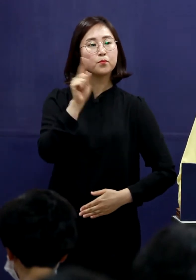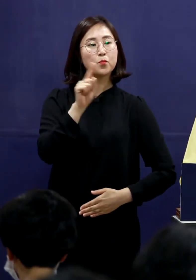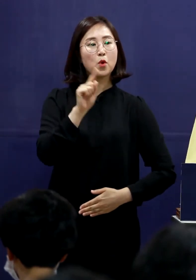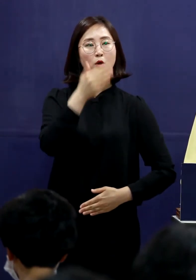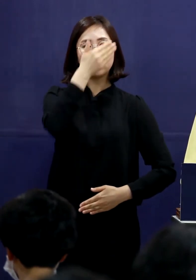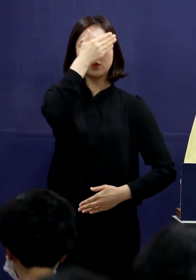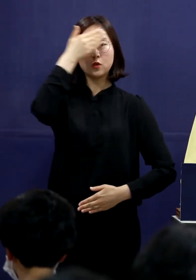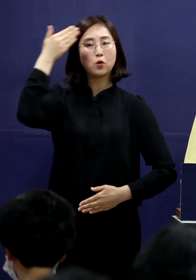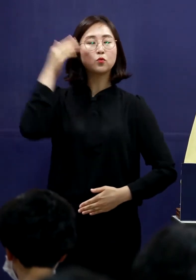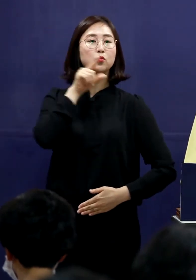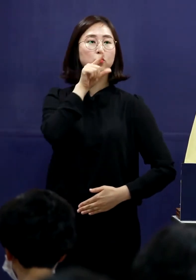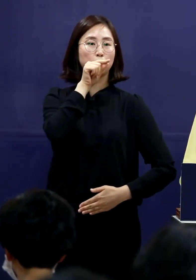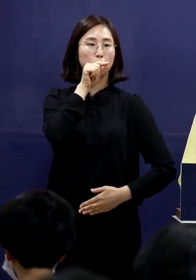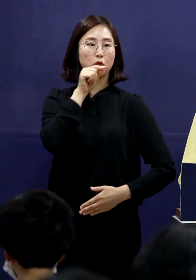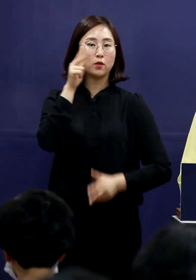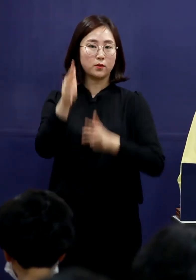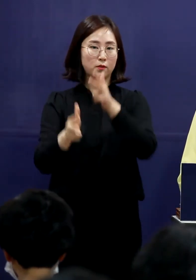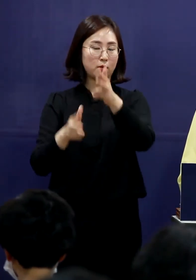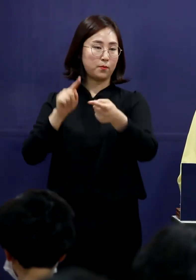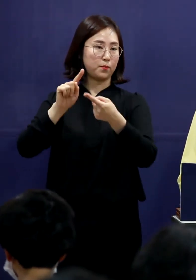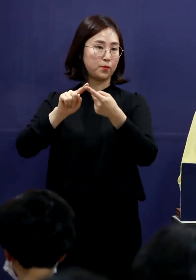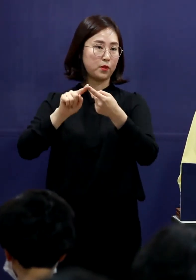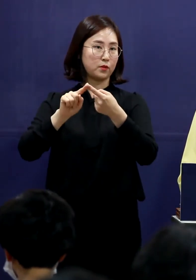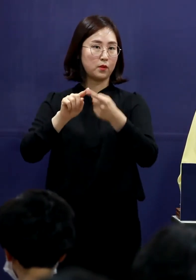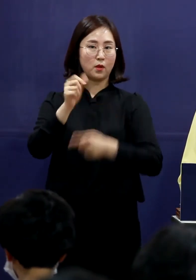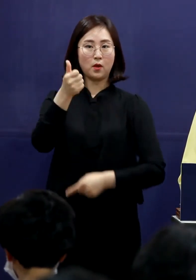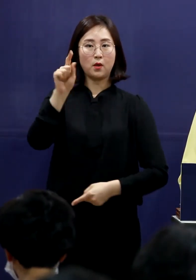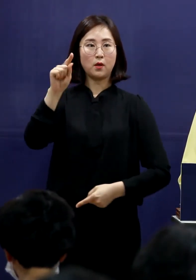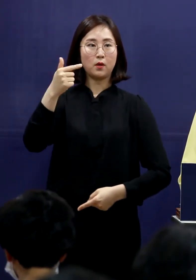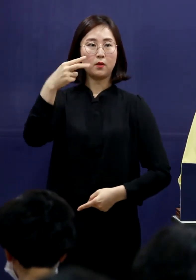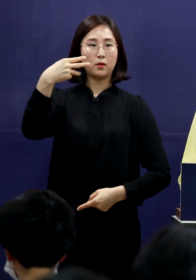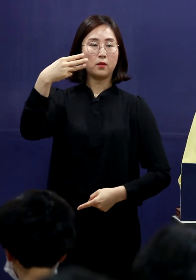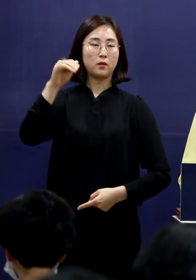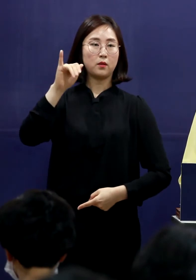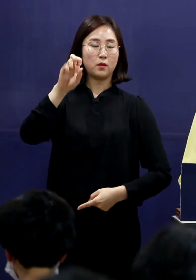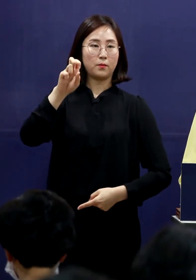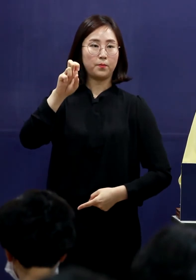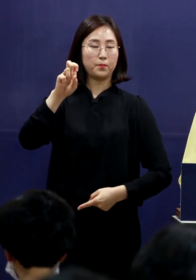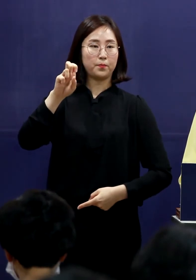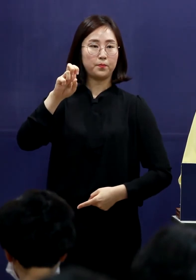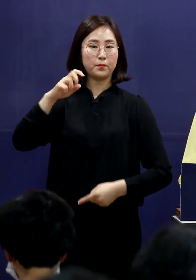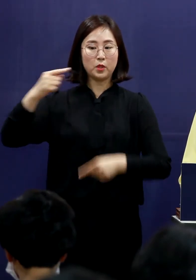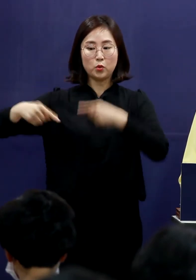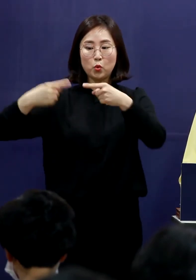청춘조치원 사업 관련해서 한림제지 재생사업이 진행이 되고 있는데